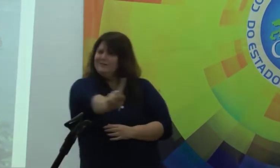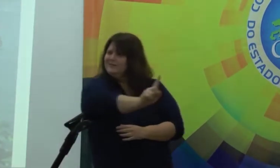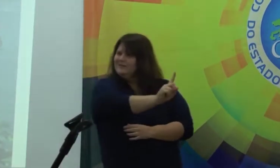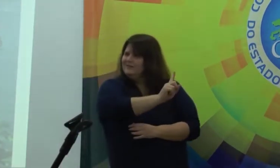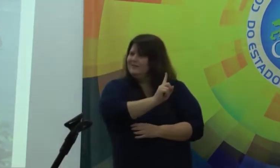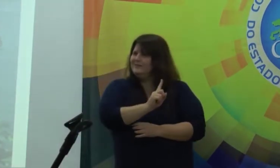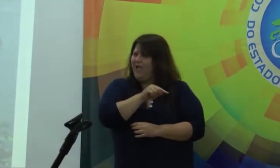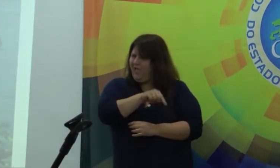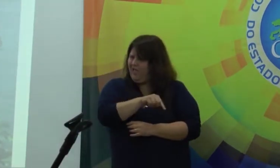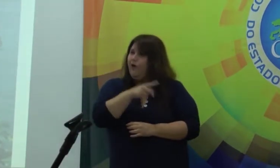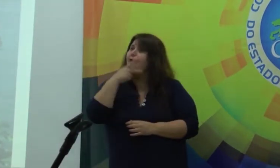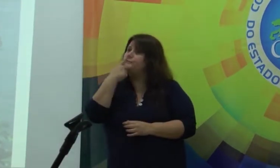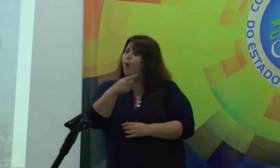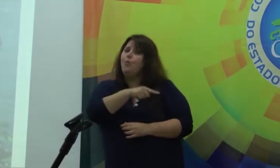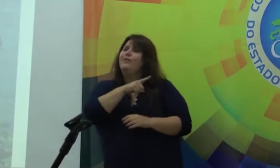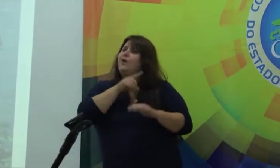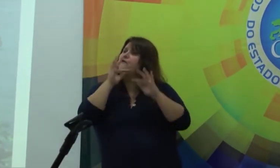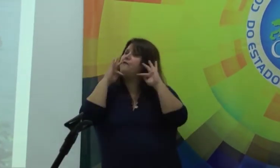doutrina espírita.